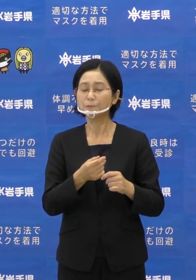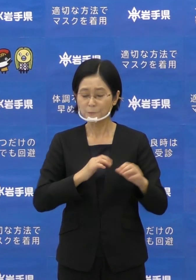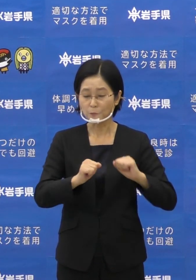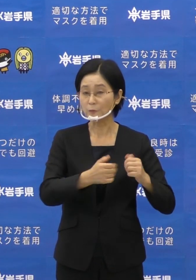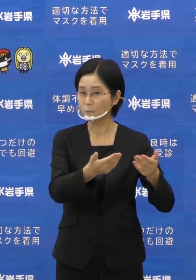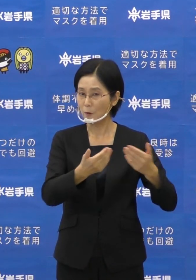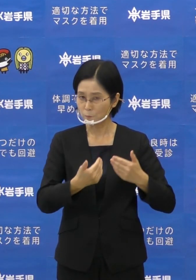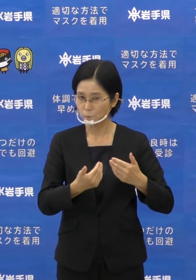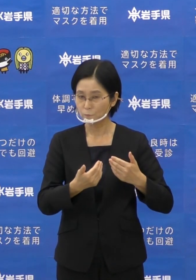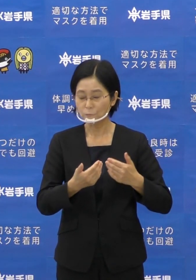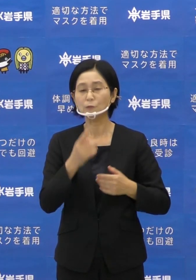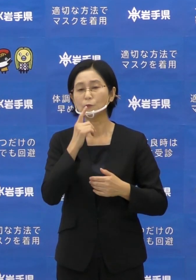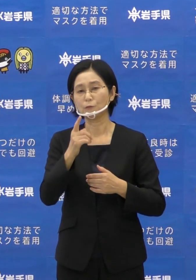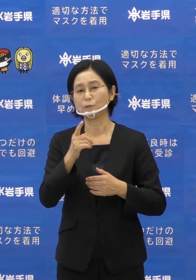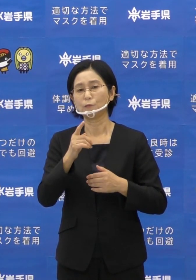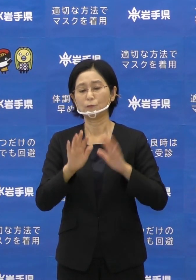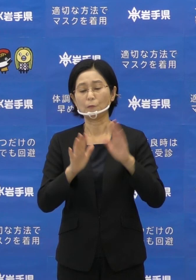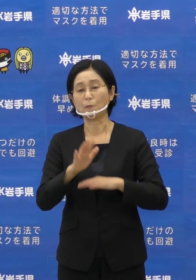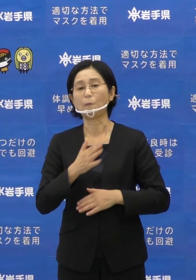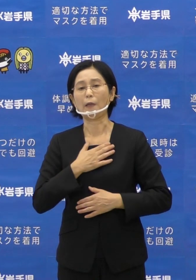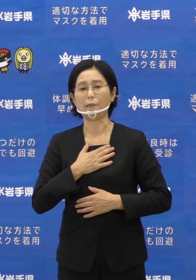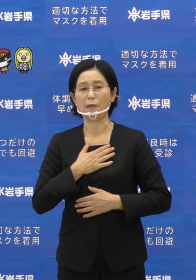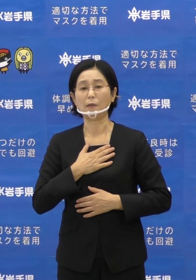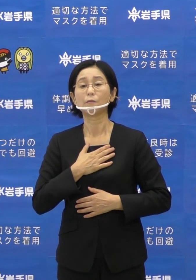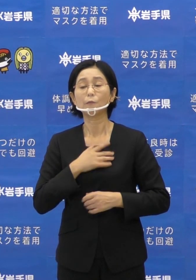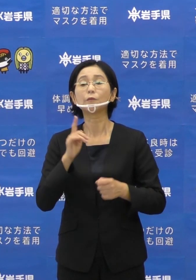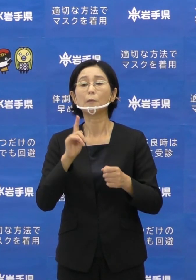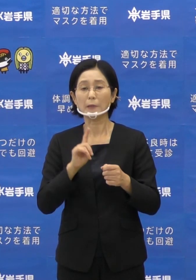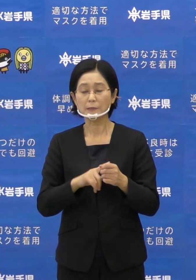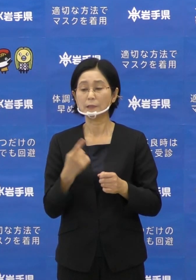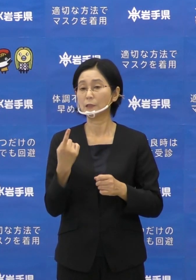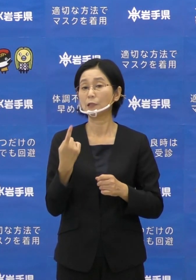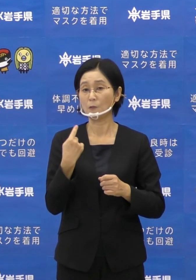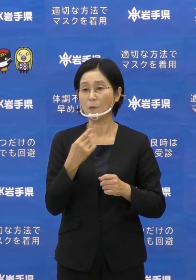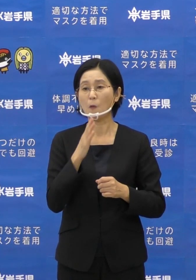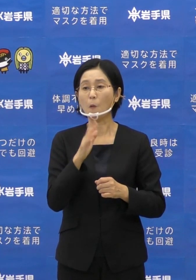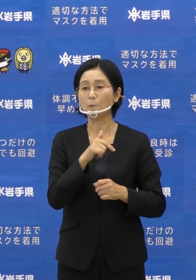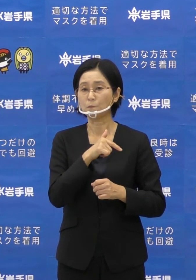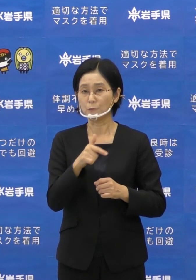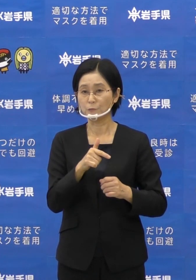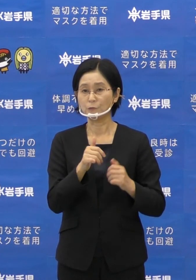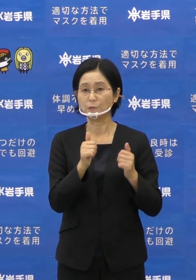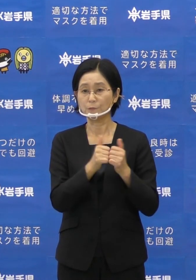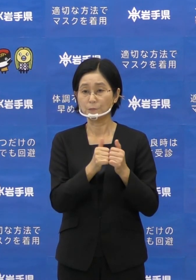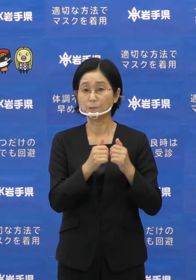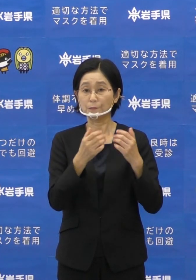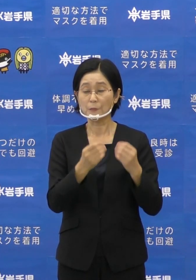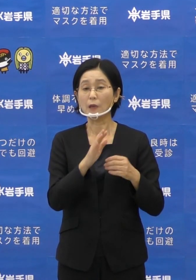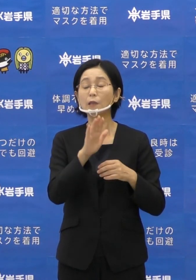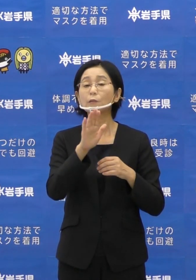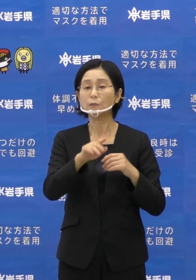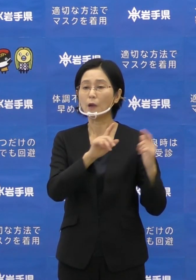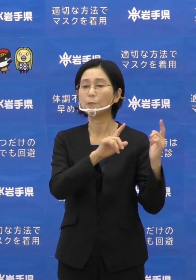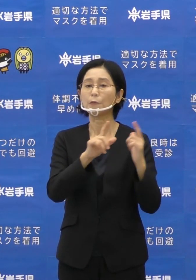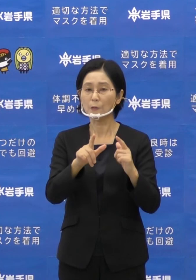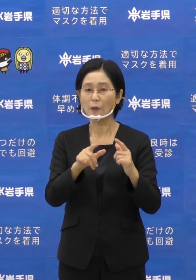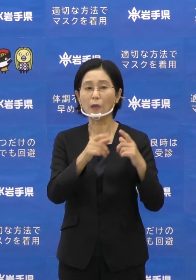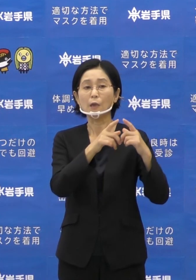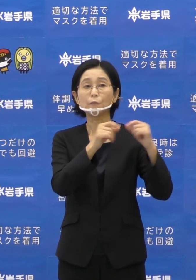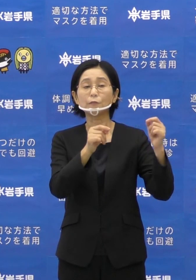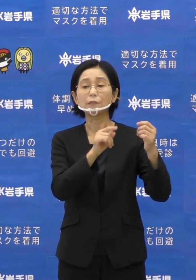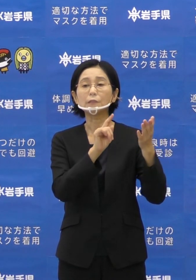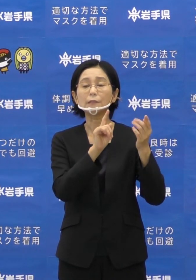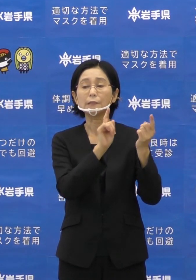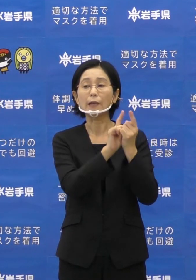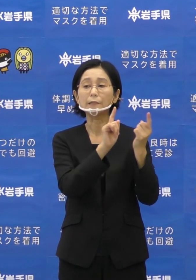こう分かってきたので、昨日の段階では国に対してそういうシグナルを送る意味でも、